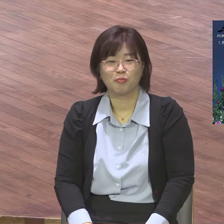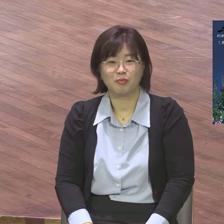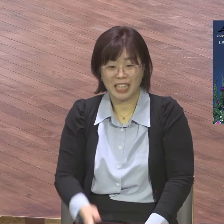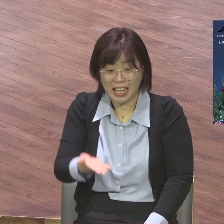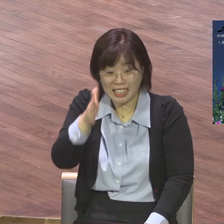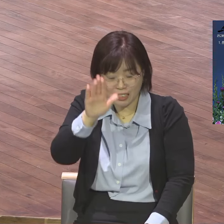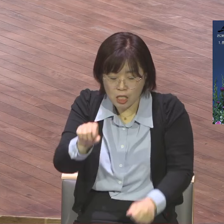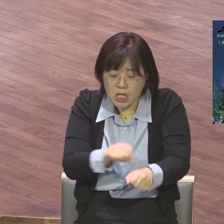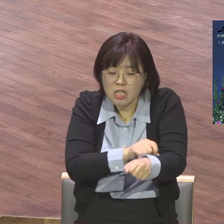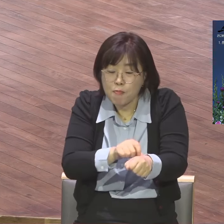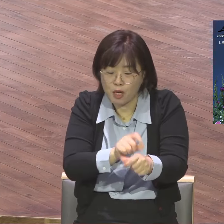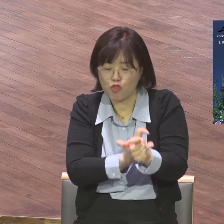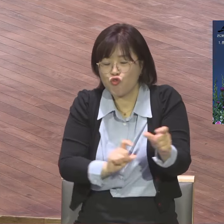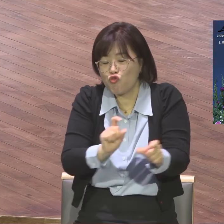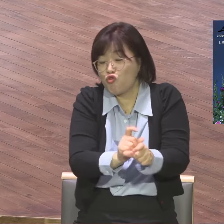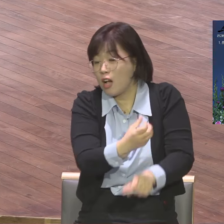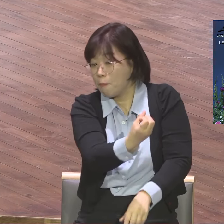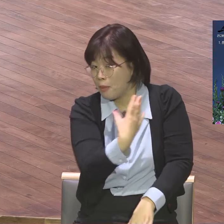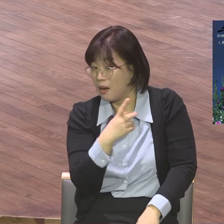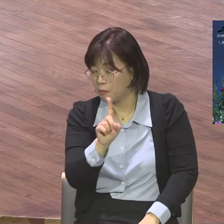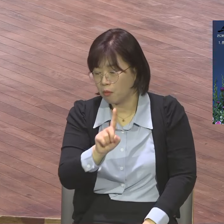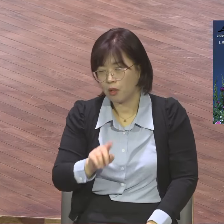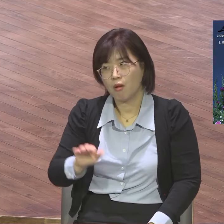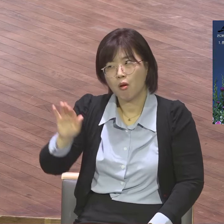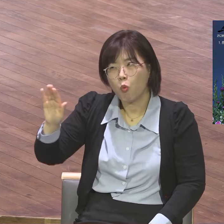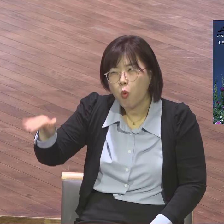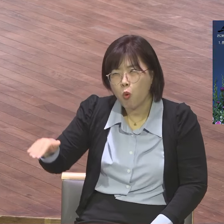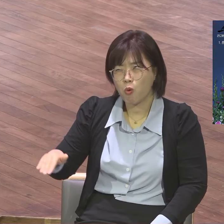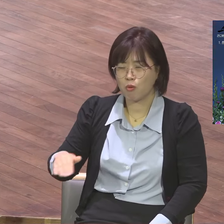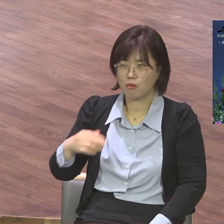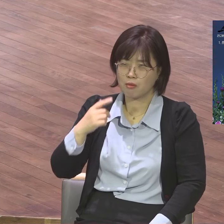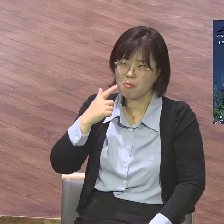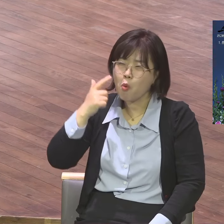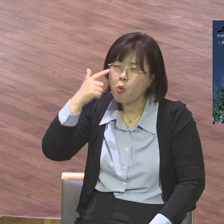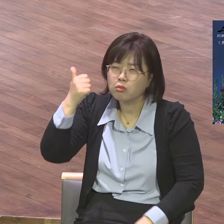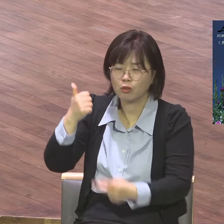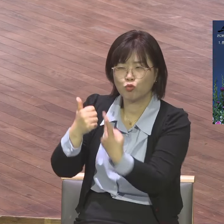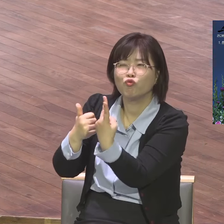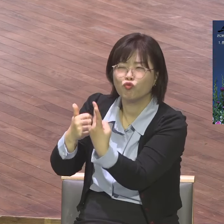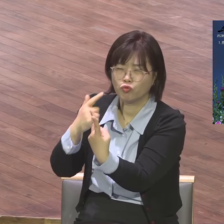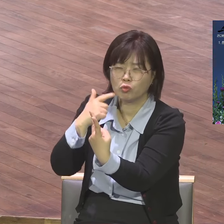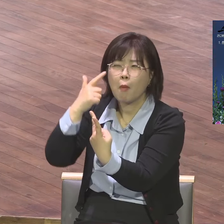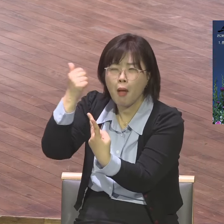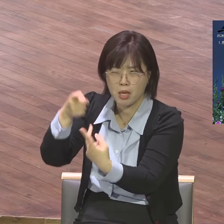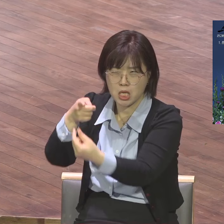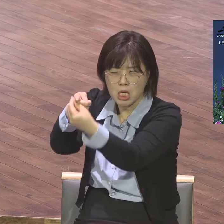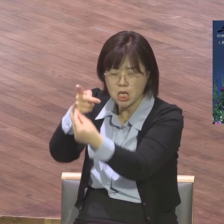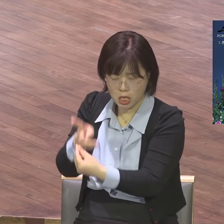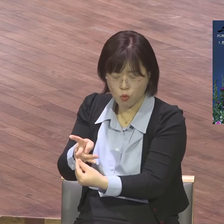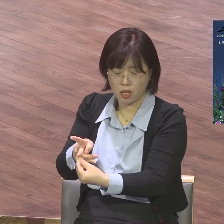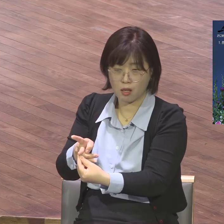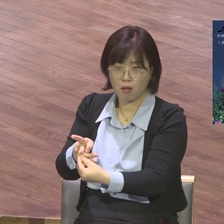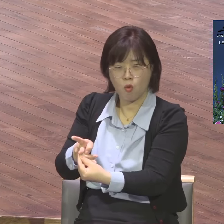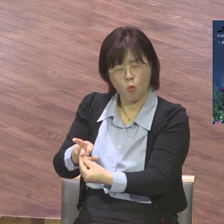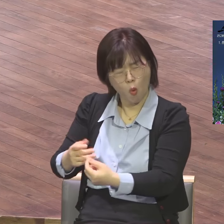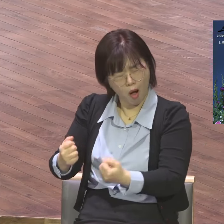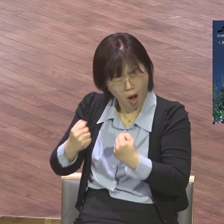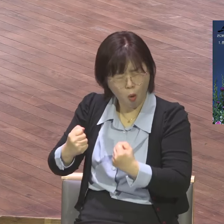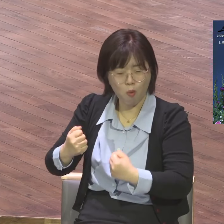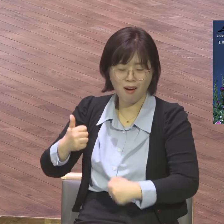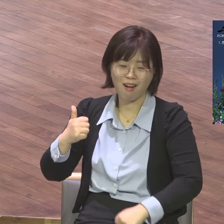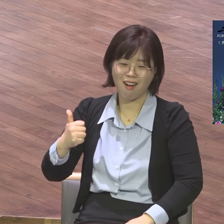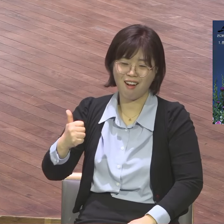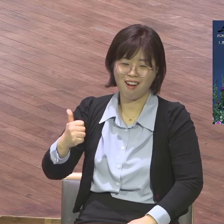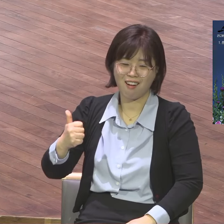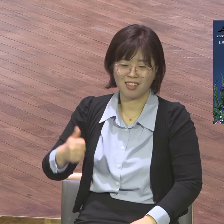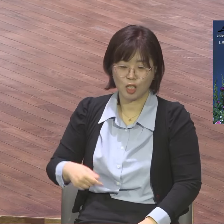이렇게 우리가 많은 분들을 모시고 있는데 이 간대 두 분이 1등 1, 2위래. 누가 1, 2위야